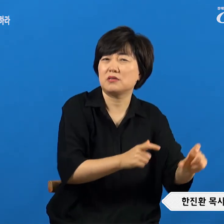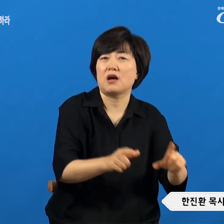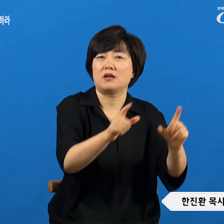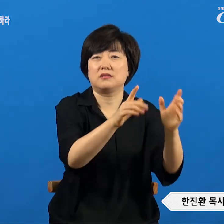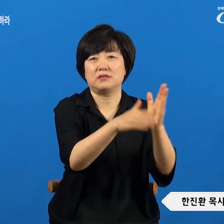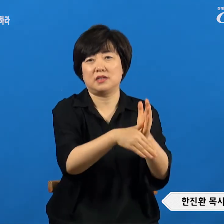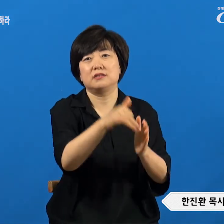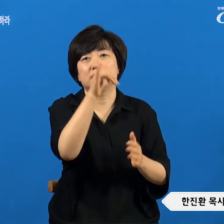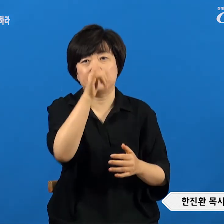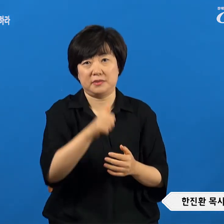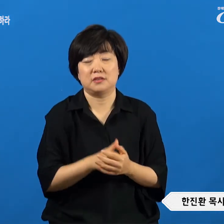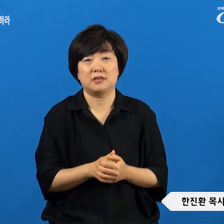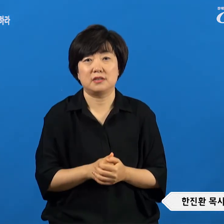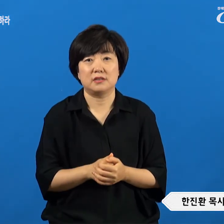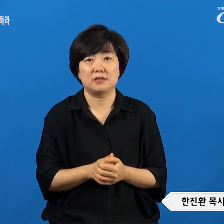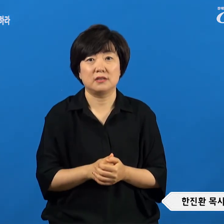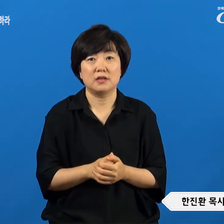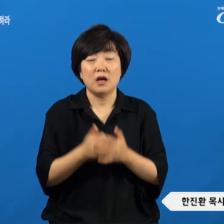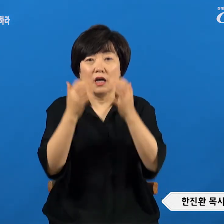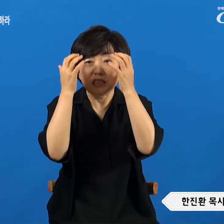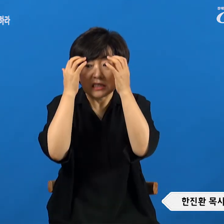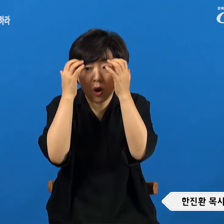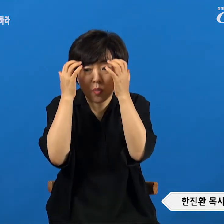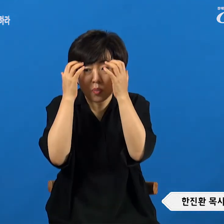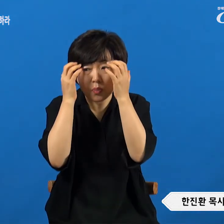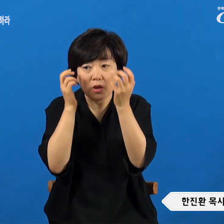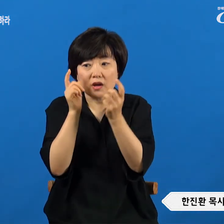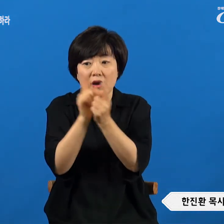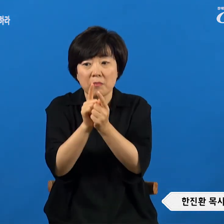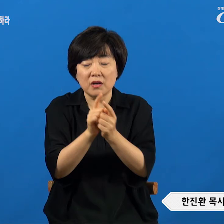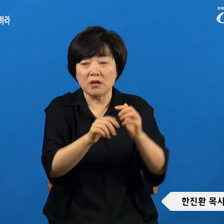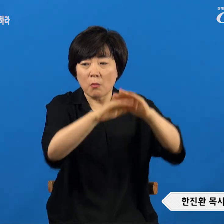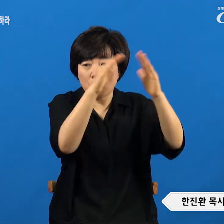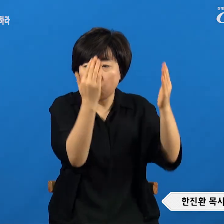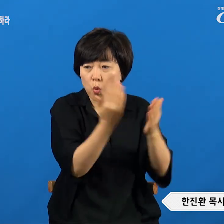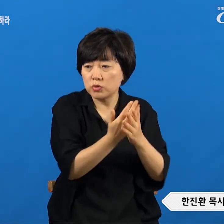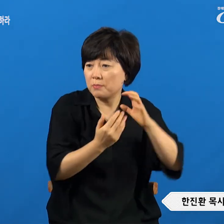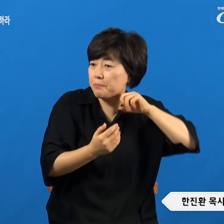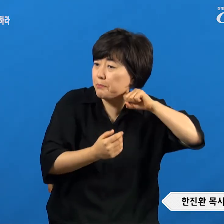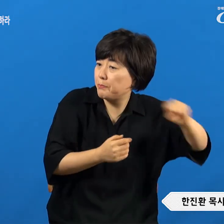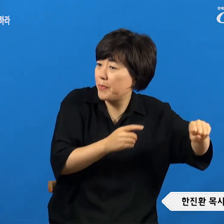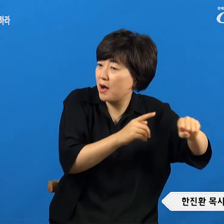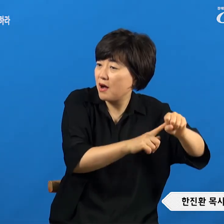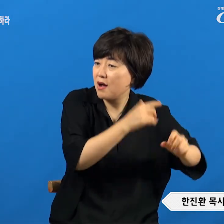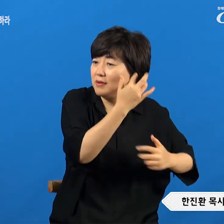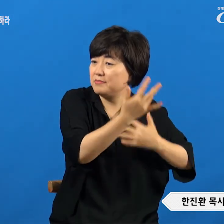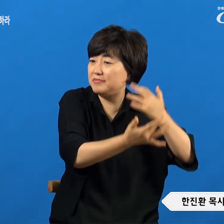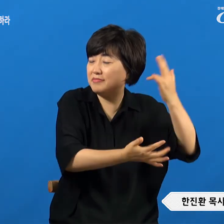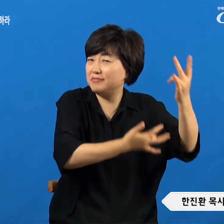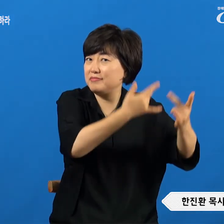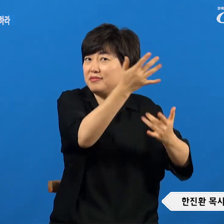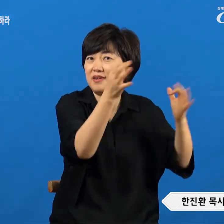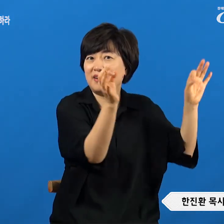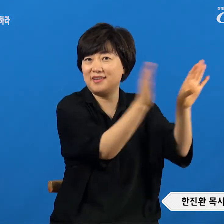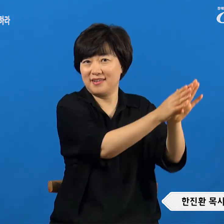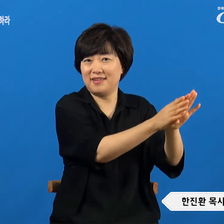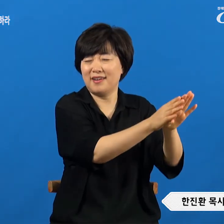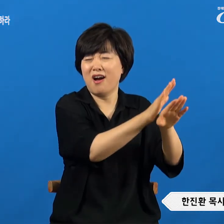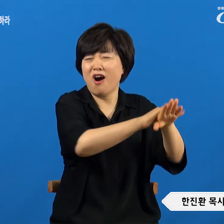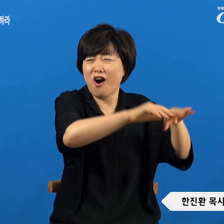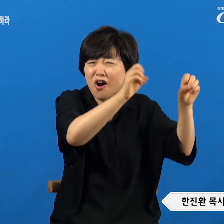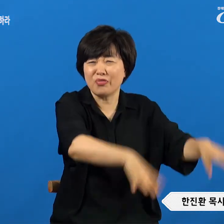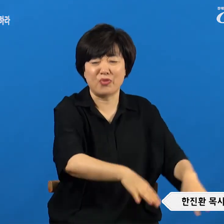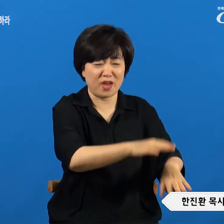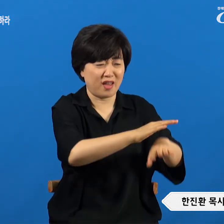많습니까? 그런데 시련의 불이 그 모든 결박을 다 태워버립니다. 헛되고